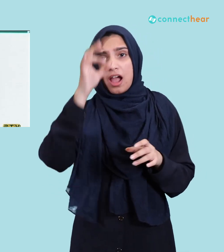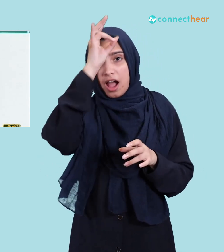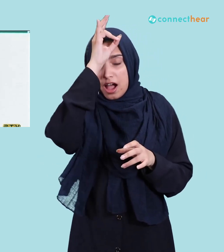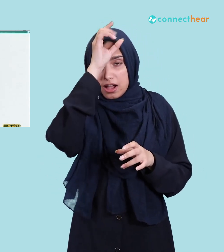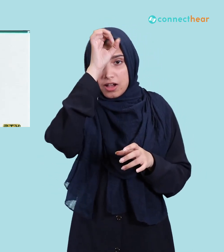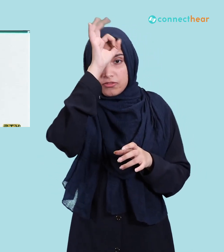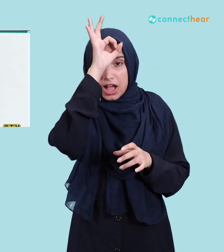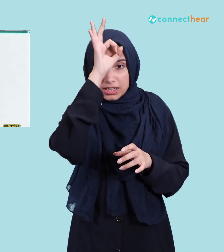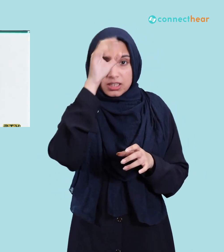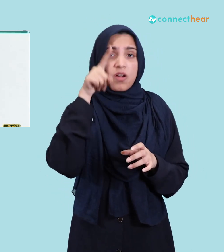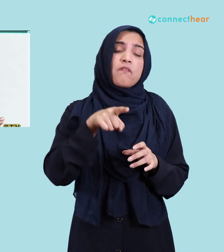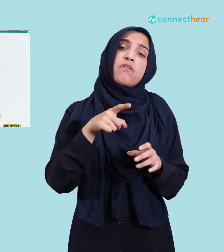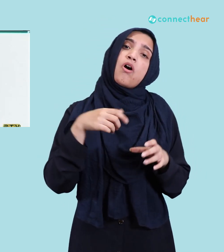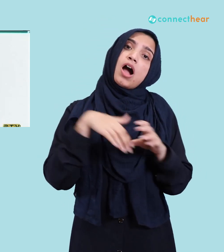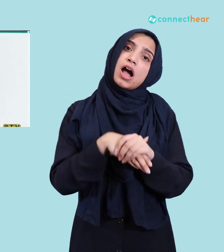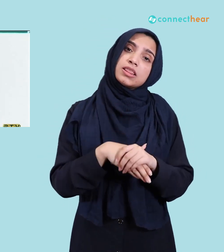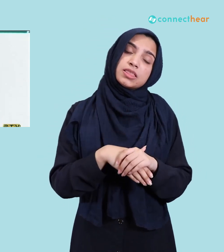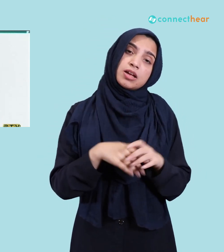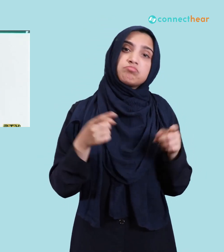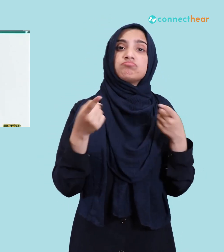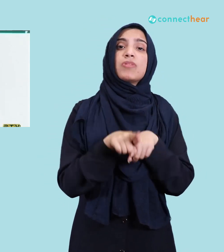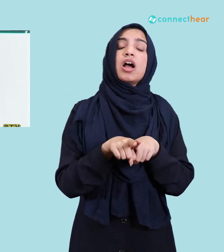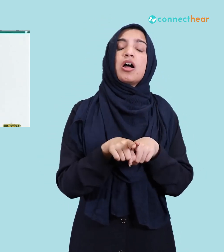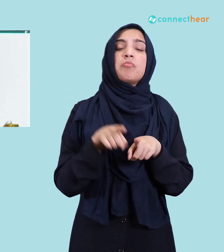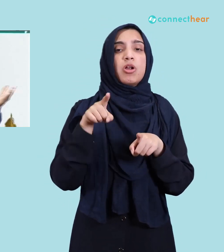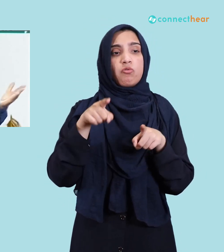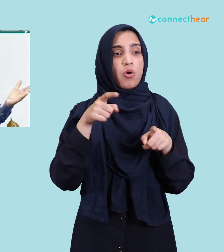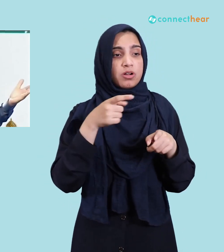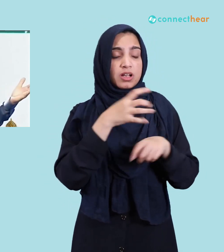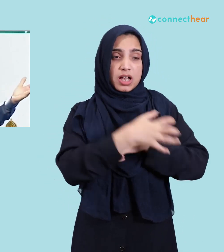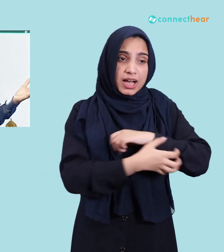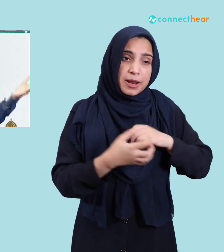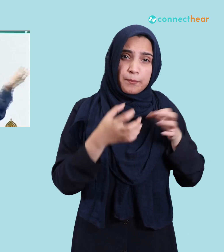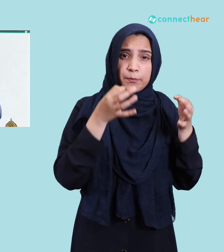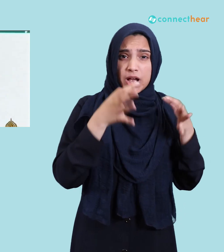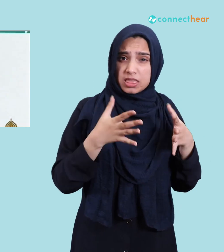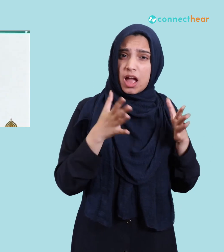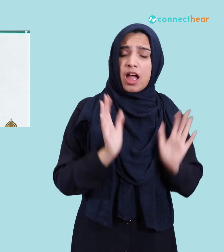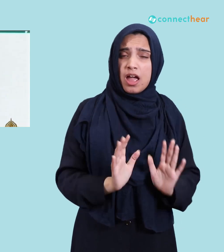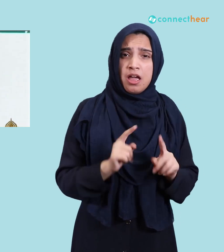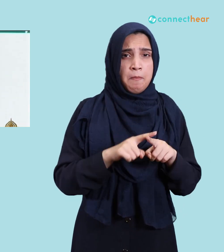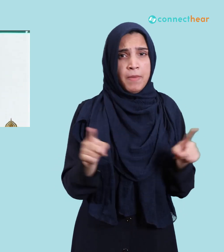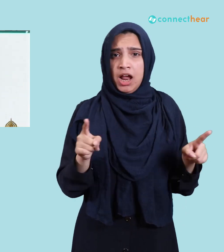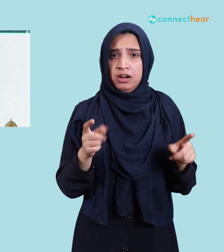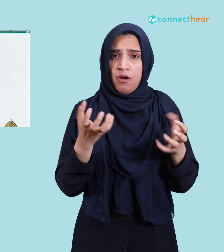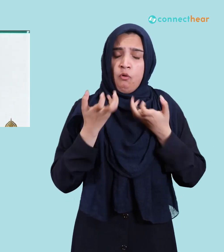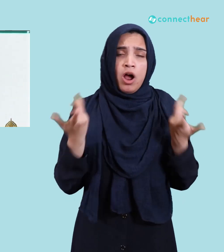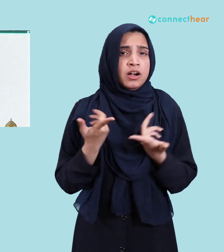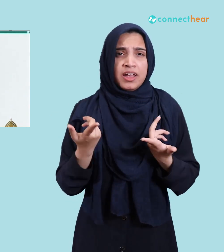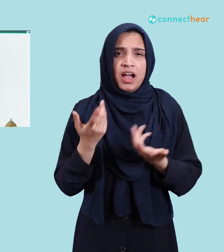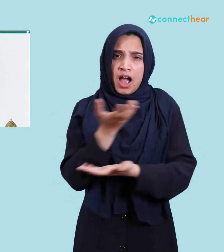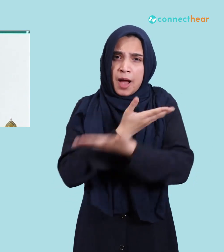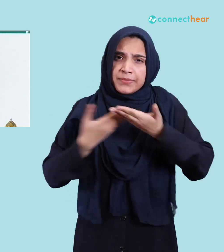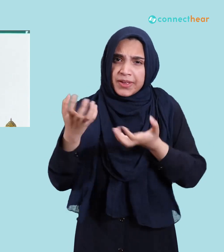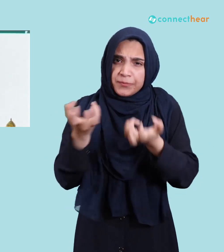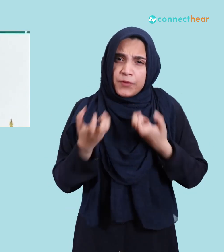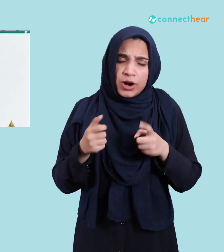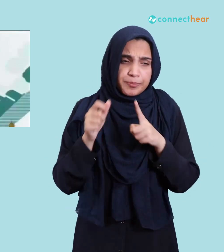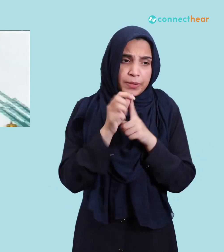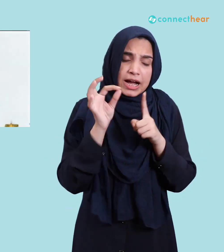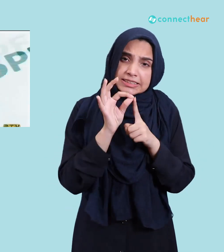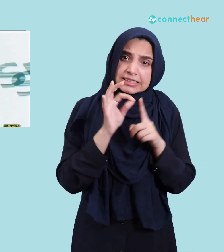کر رہی ہے کہ ہم ان کو وہی انسینٹیوز دیں تاکہ وہ بجائے ادھر جانے کے پاکستان آئیں. کیونکہ ہمارے اس